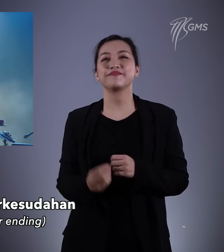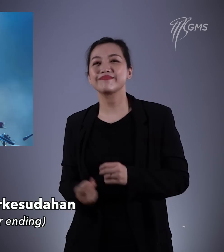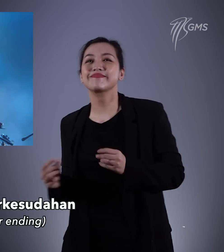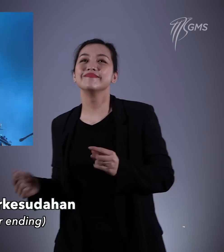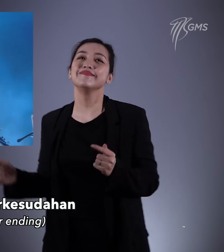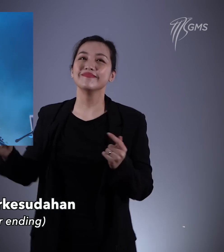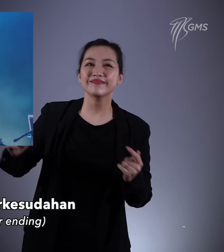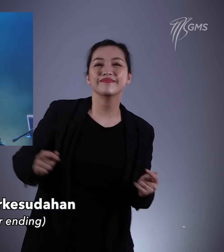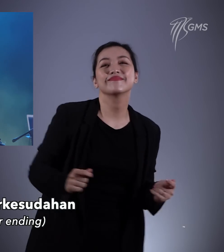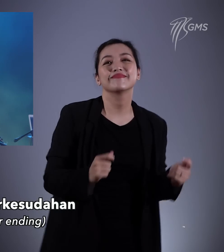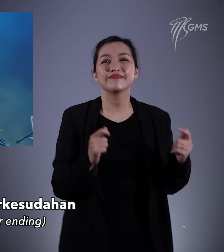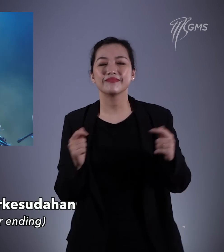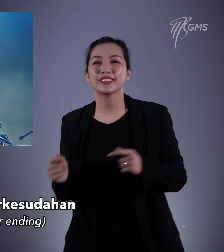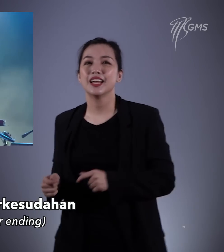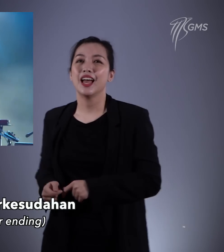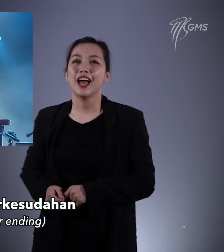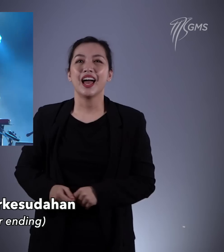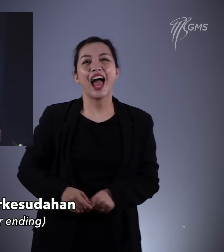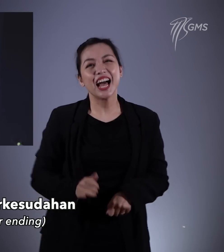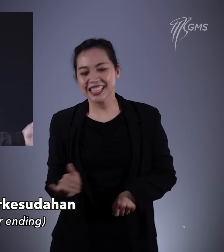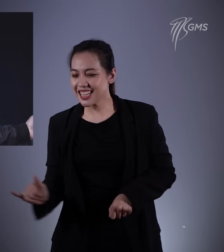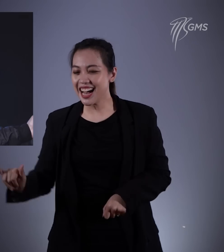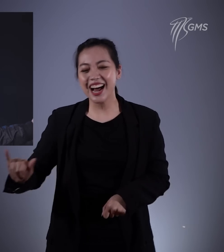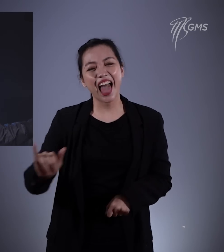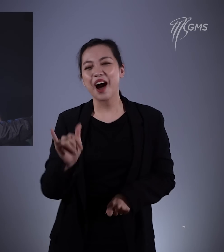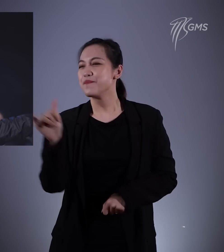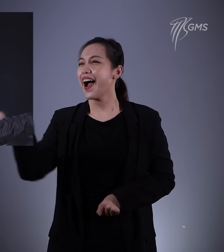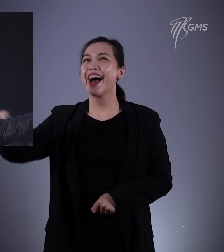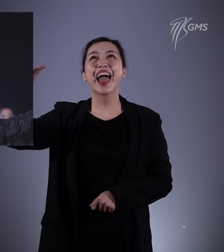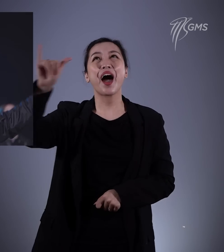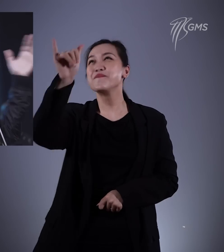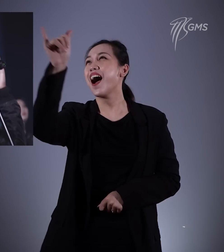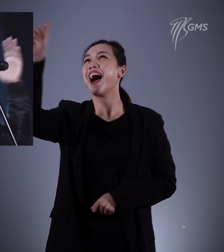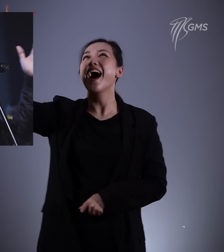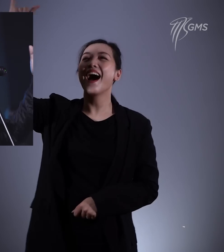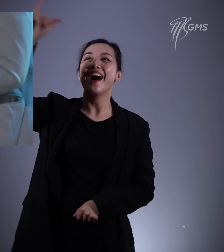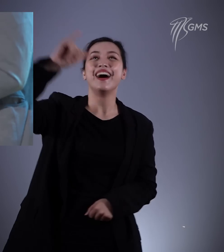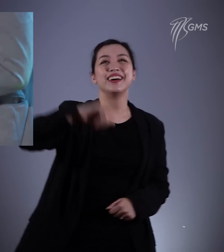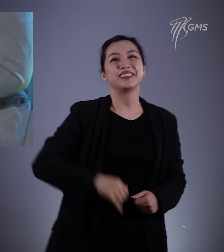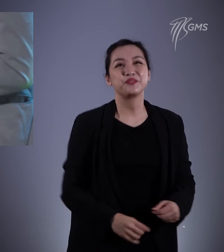anugerahmu selalu baru, tiada berkesudahan.